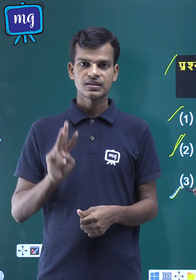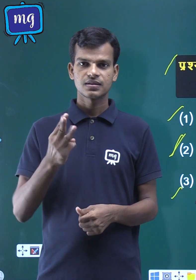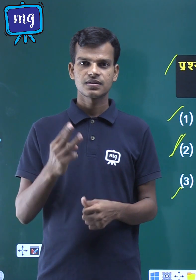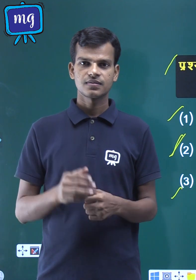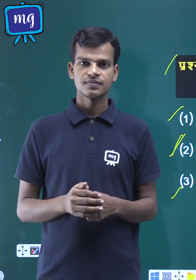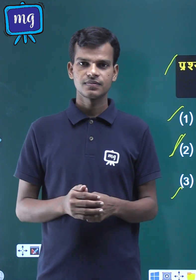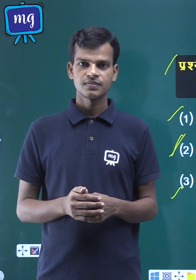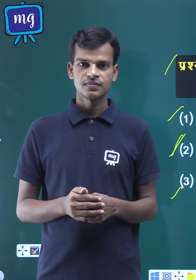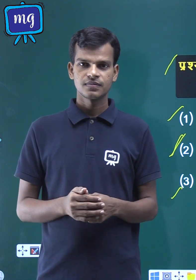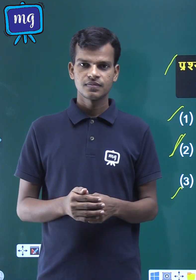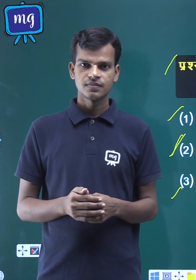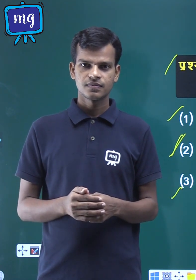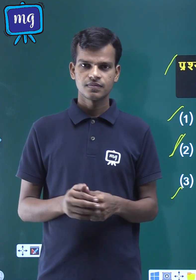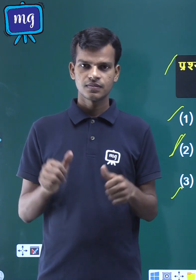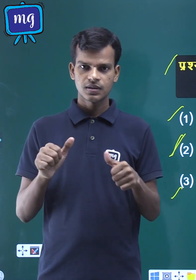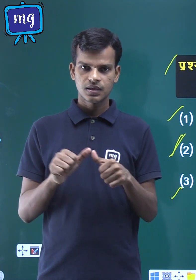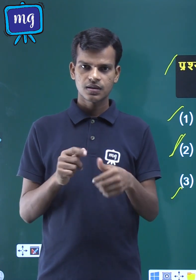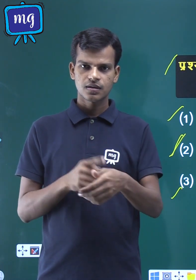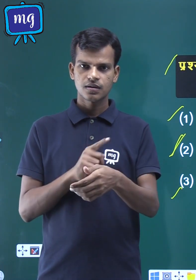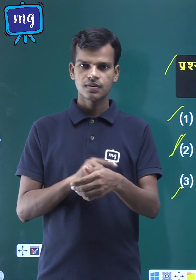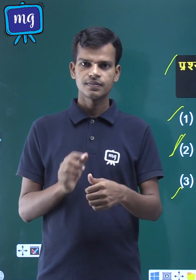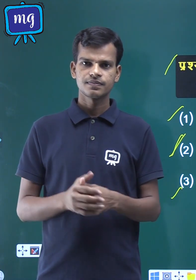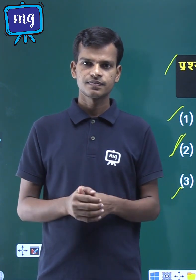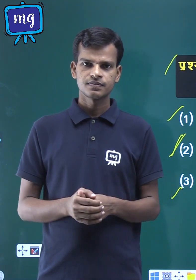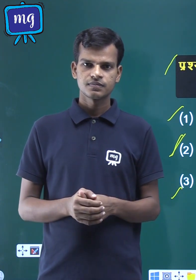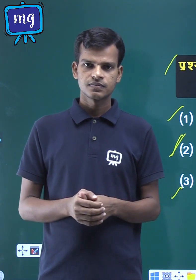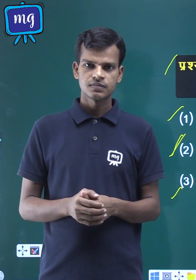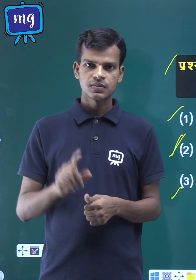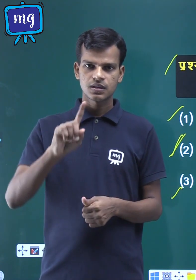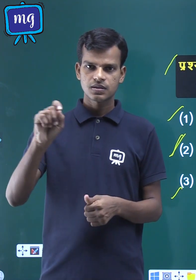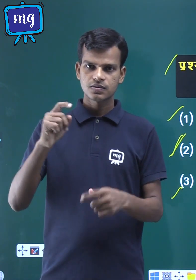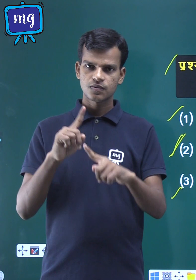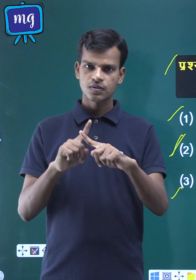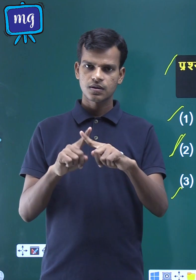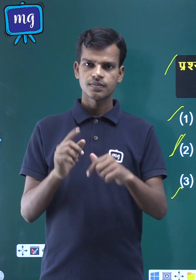तीसरा, a का 10 गुणा